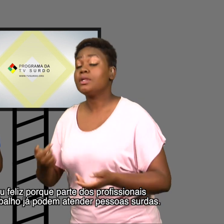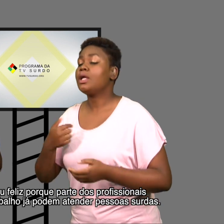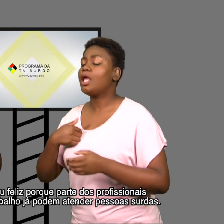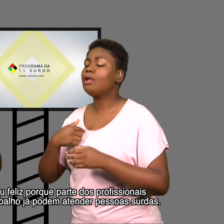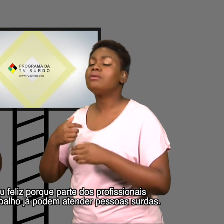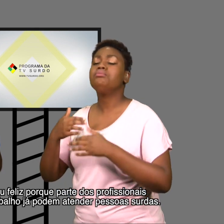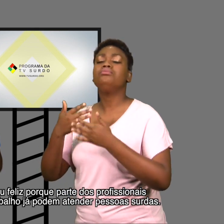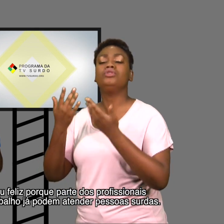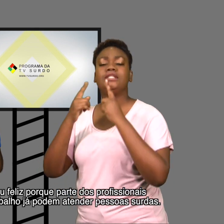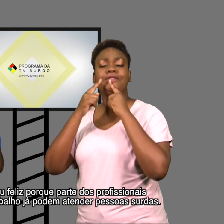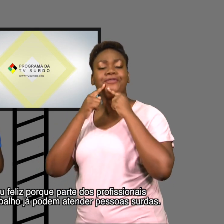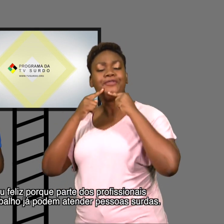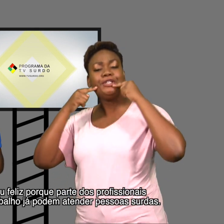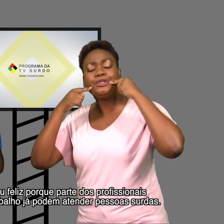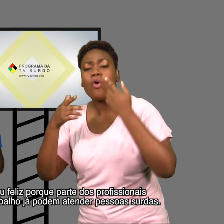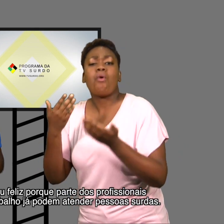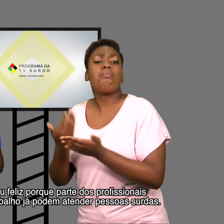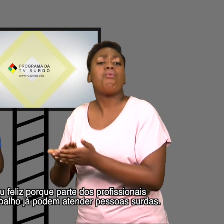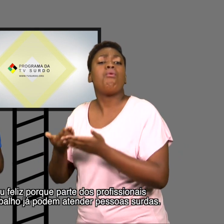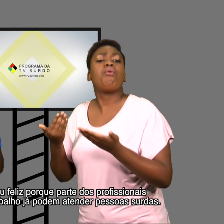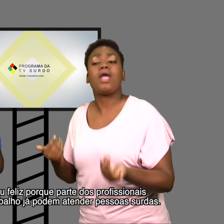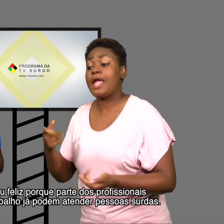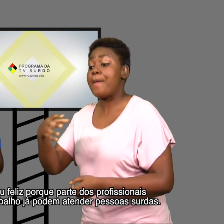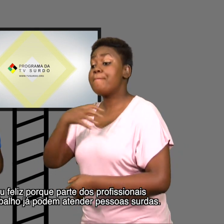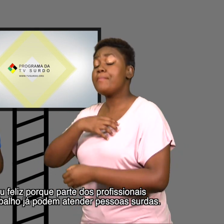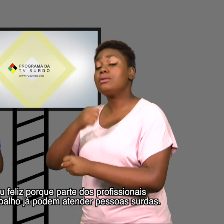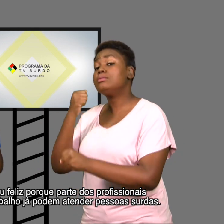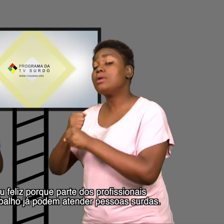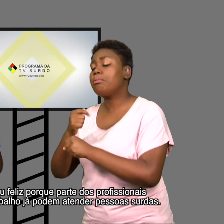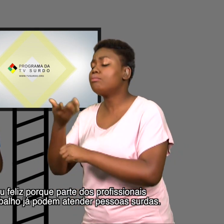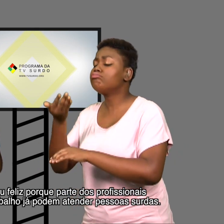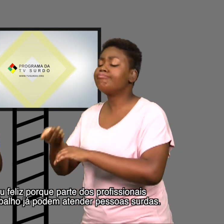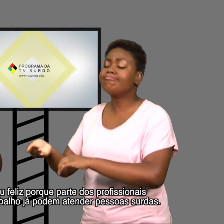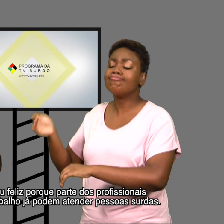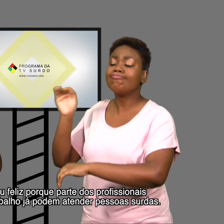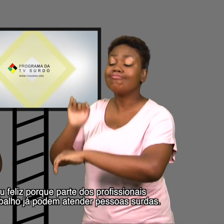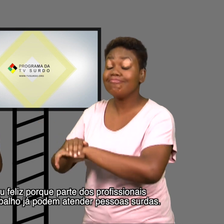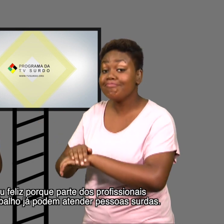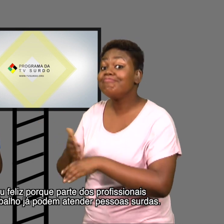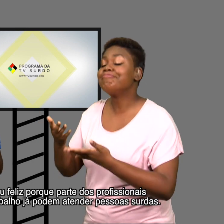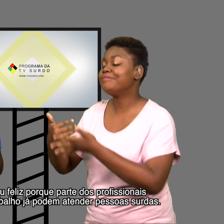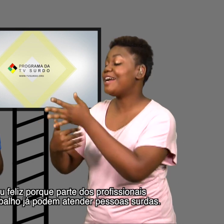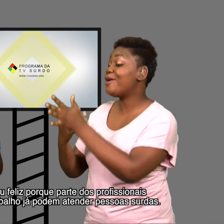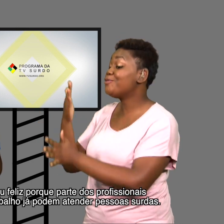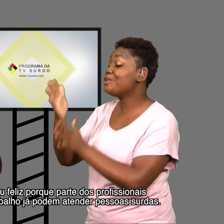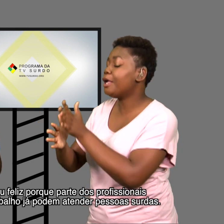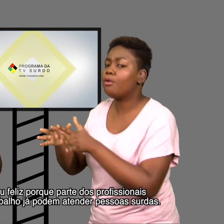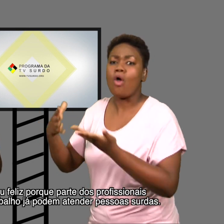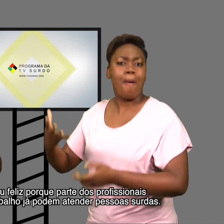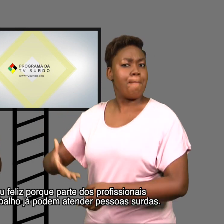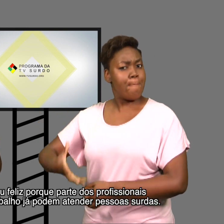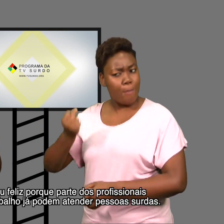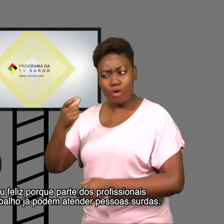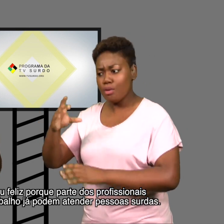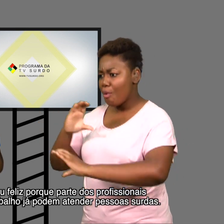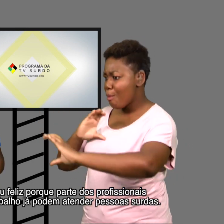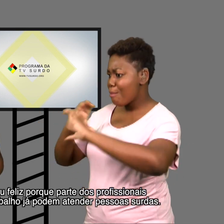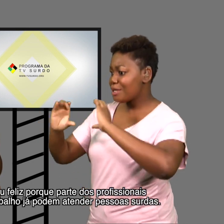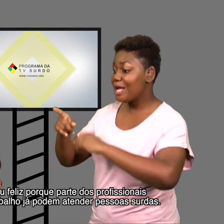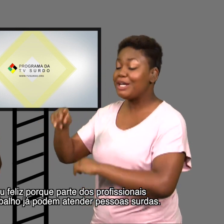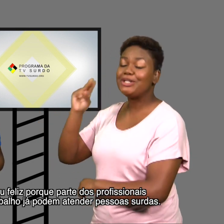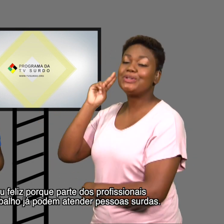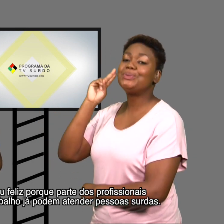Na verdade, estou feliz porque parte dos profissionais do Ministério do Trabalho já podem atender pessoas